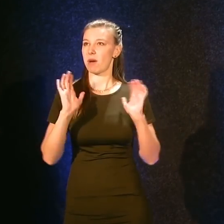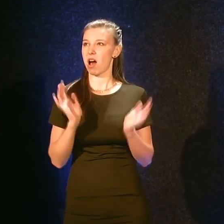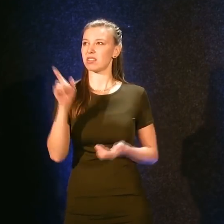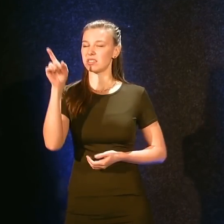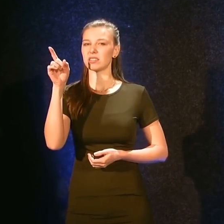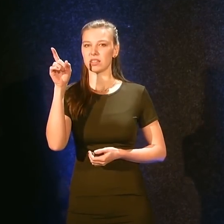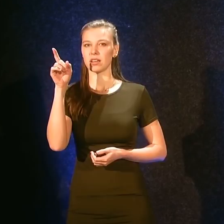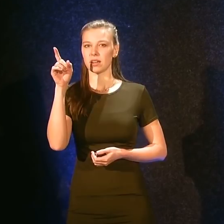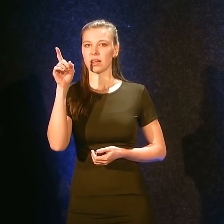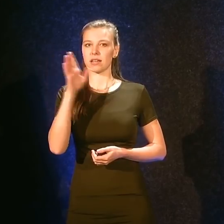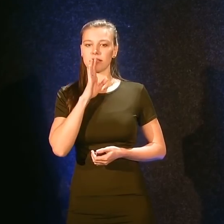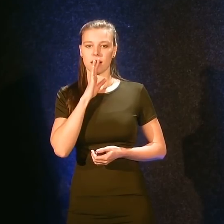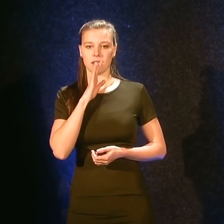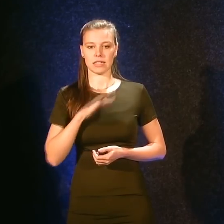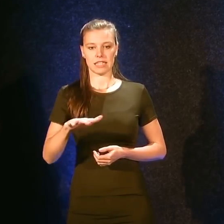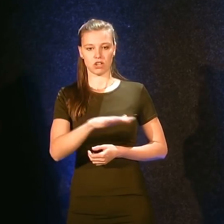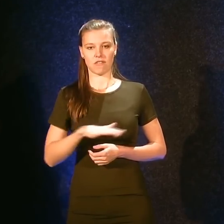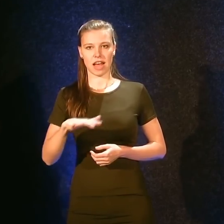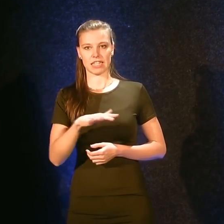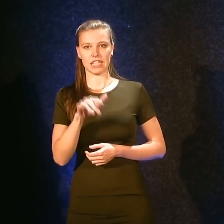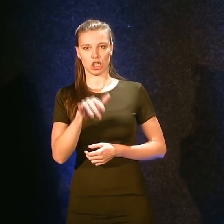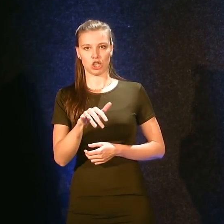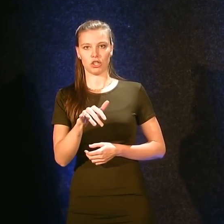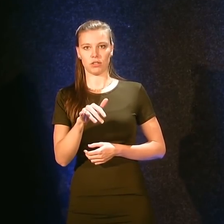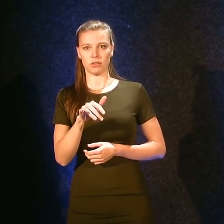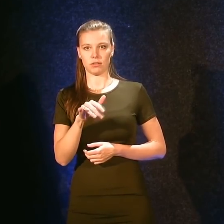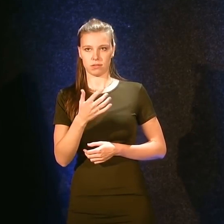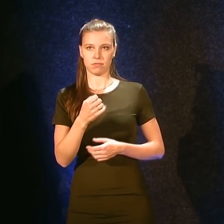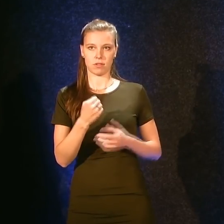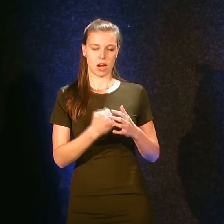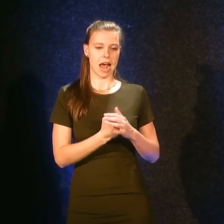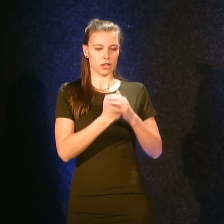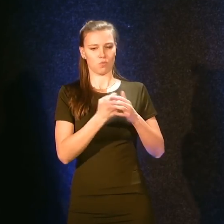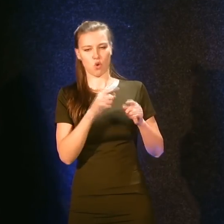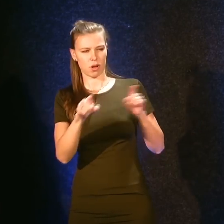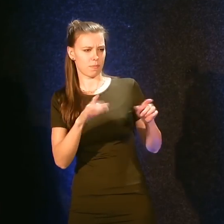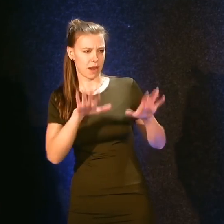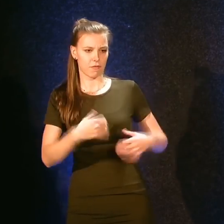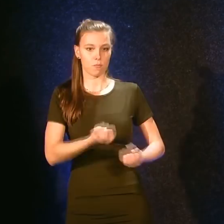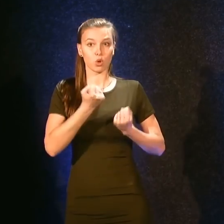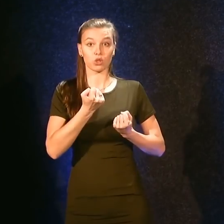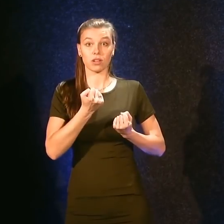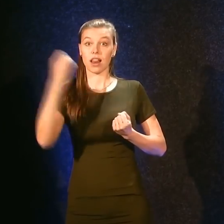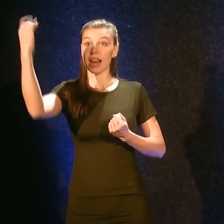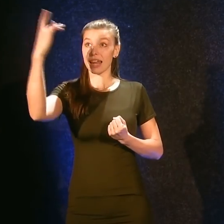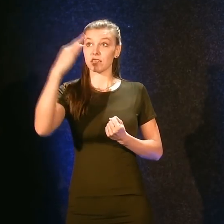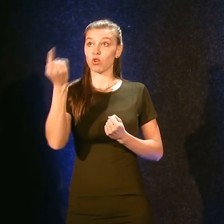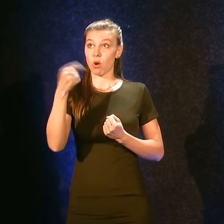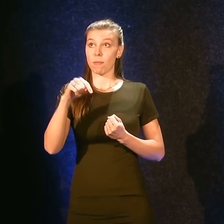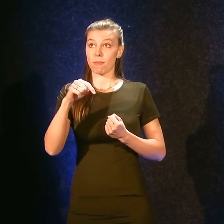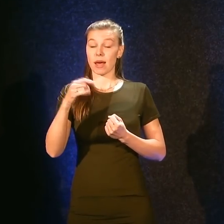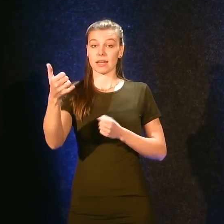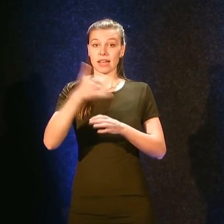zitten, dat we bijna niks meer kunnen, ook nu. Als we elkaar aansporen, houd moed. Er is licht aan het eind van een